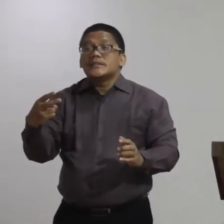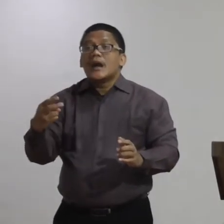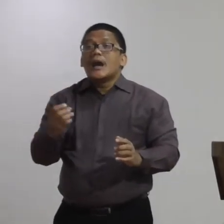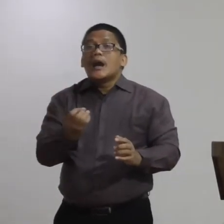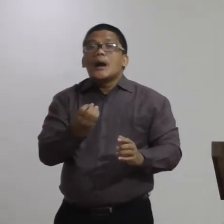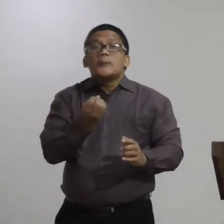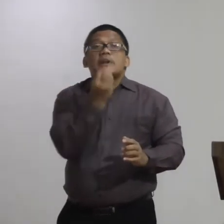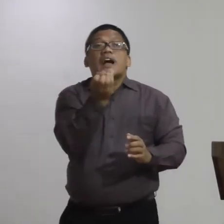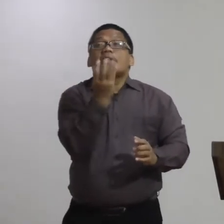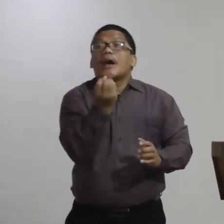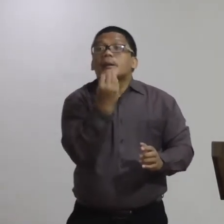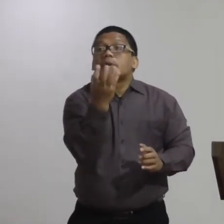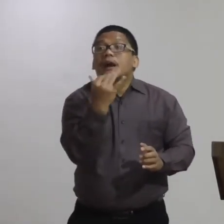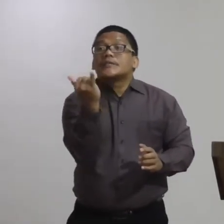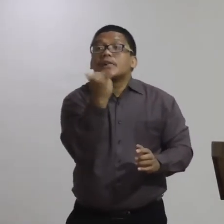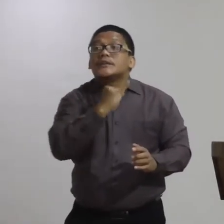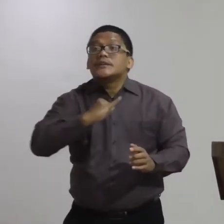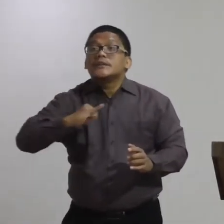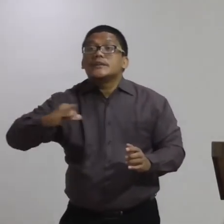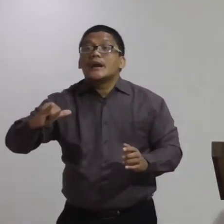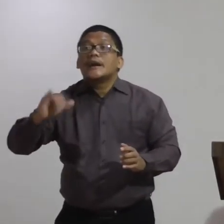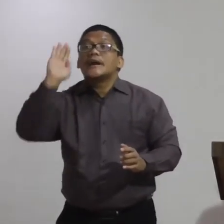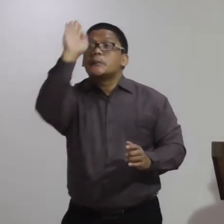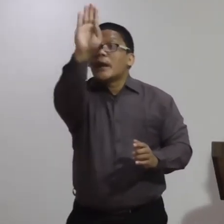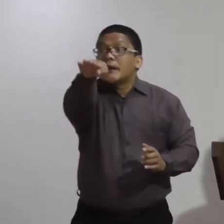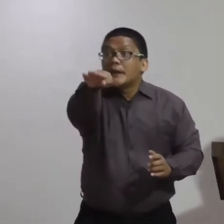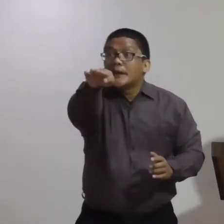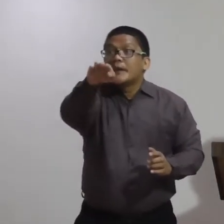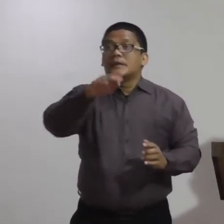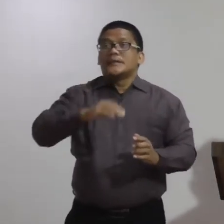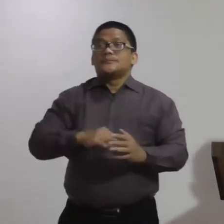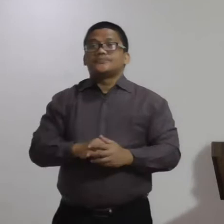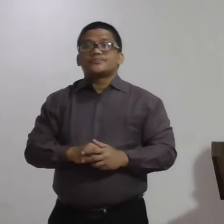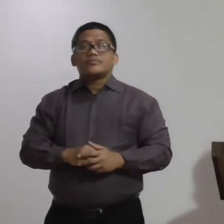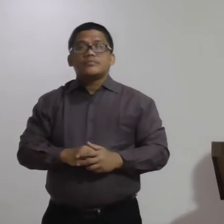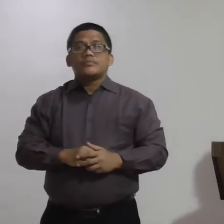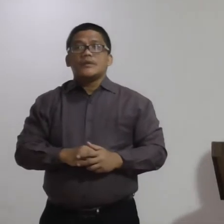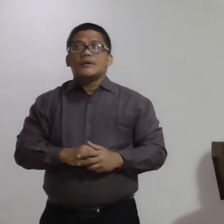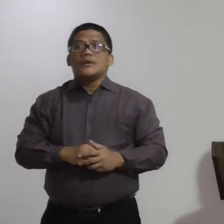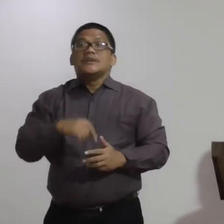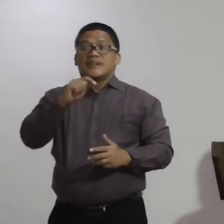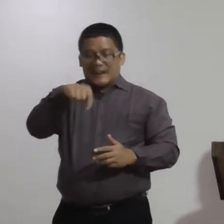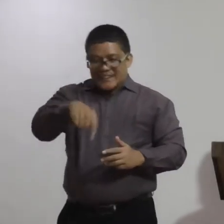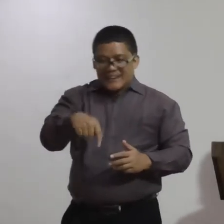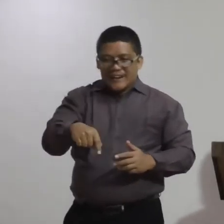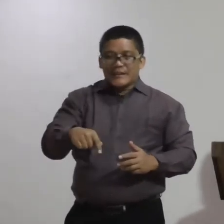Tetapi sekaligus sudah kita terima saat ini, walaupun kita masih tinggal di bumi,